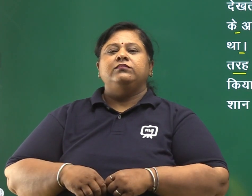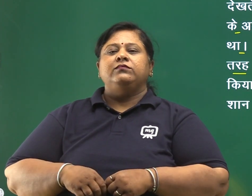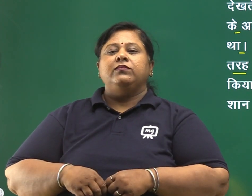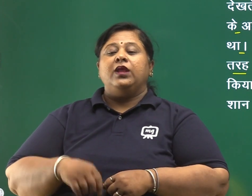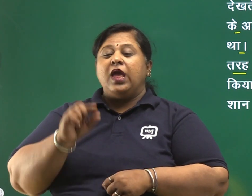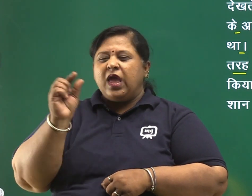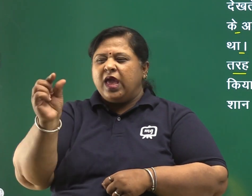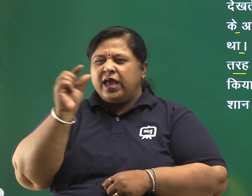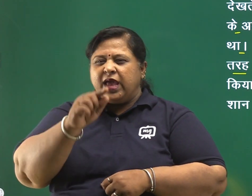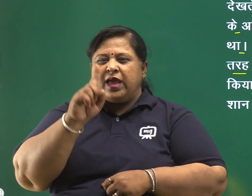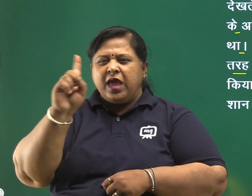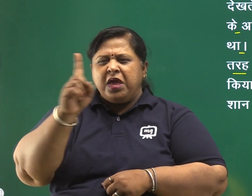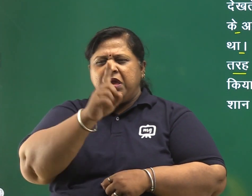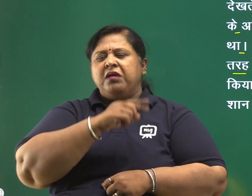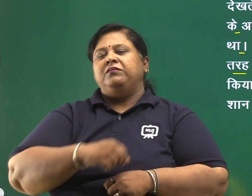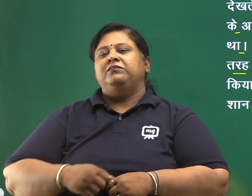एक एक